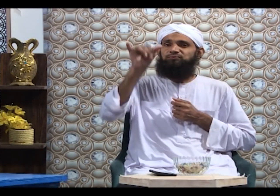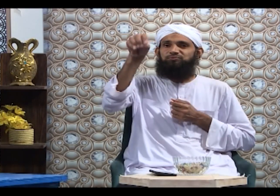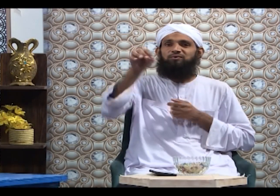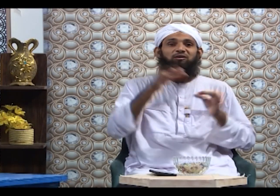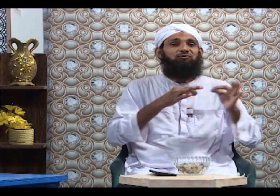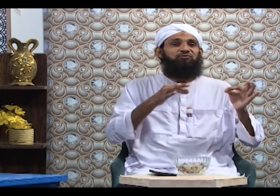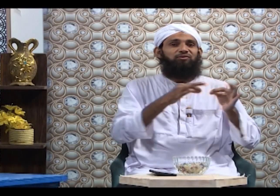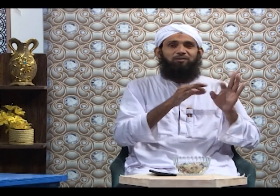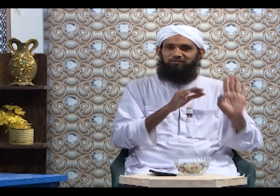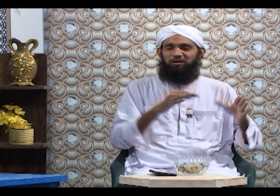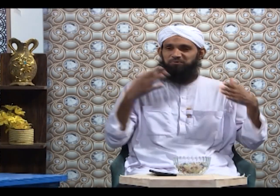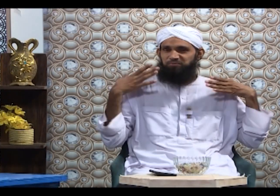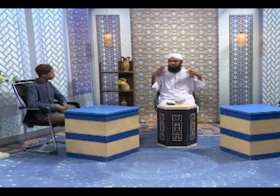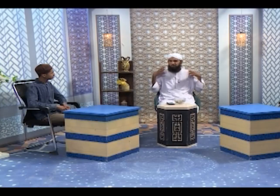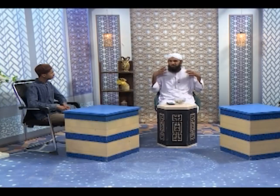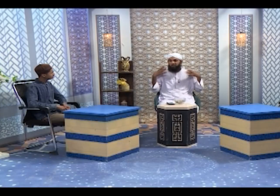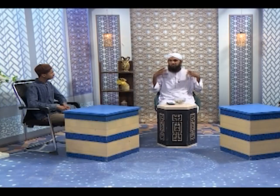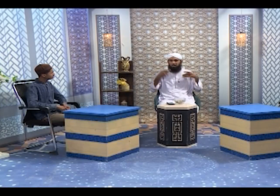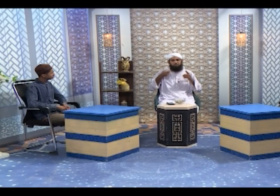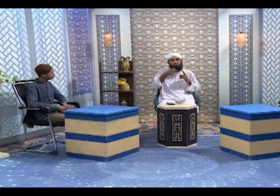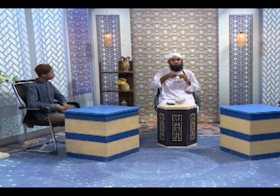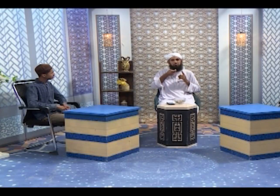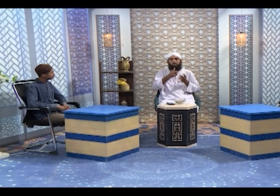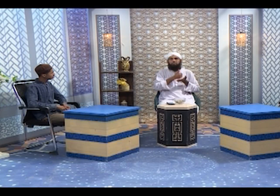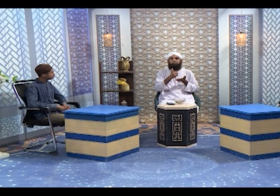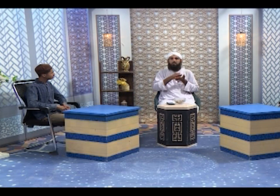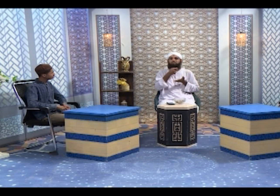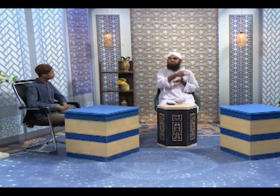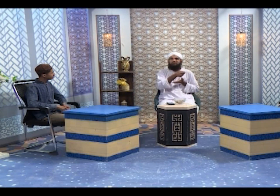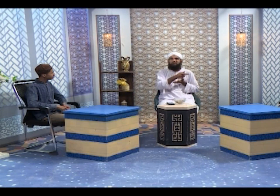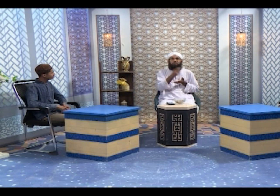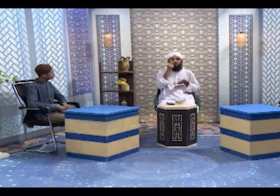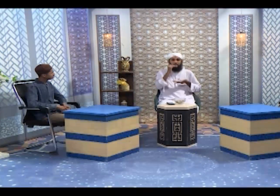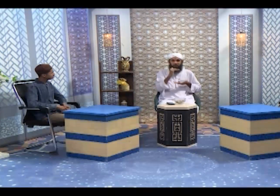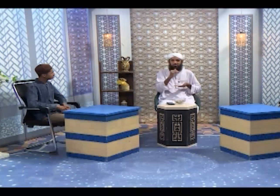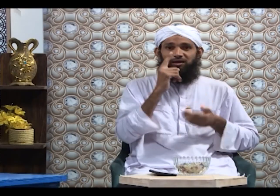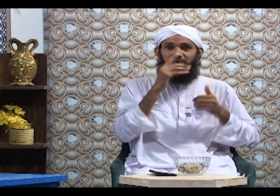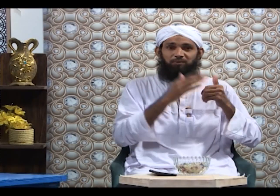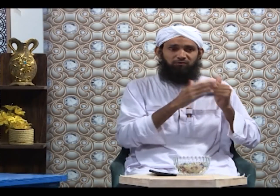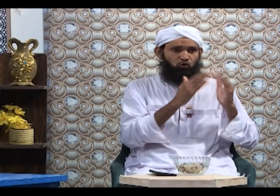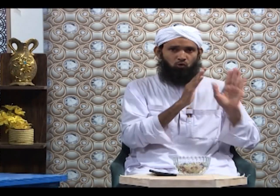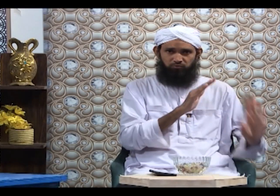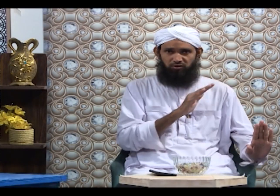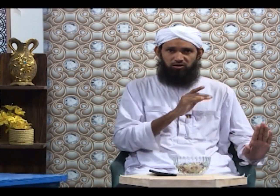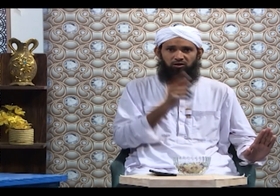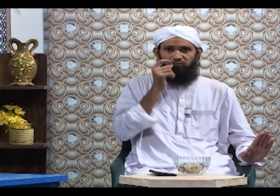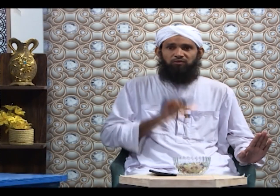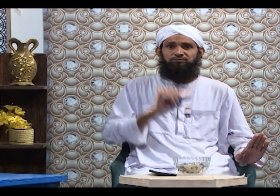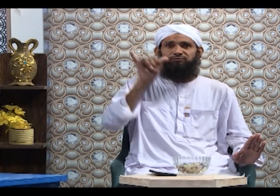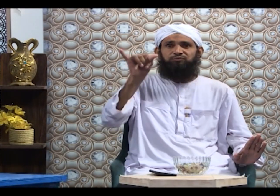گھر بھیجتا رہا۔ اچانک ایک دن اسے اطلاع ملی کہ اس کی بیوی کا انتقال ہو گیا ہے۔ وہ جلدی سے وطن پہنچا۔ معلوم کرنے